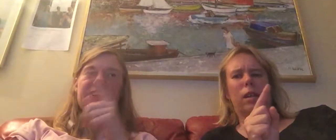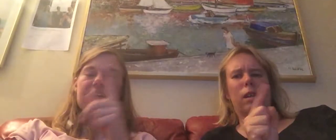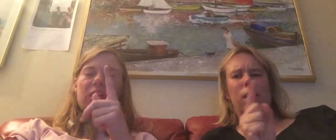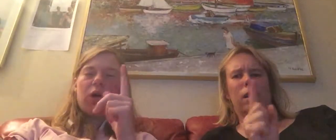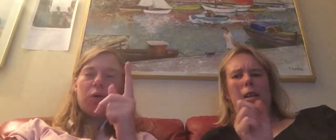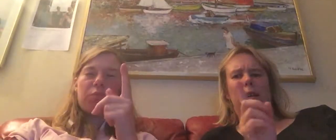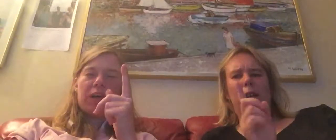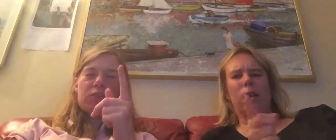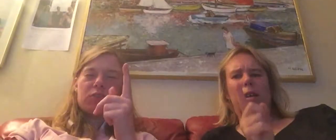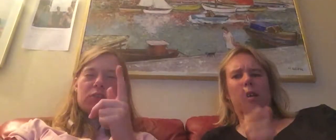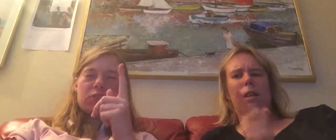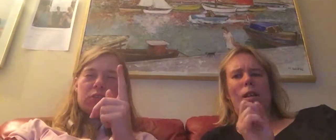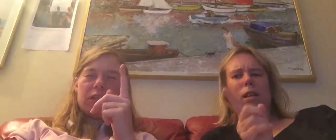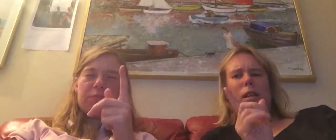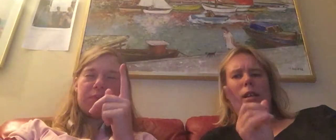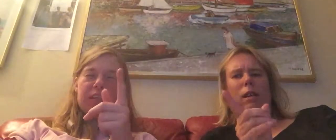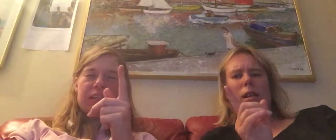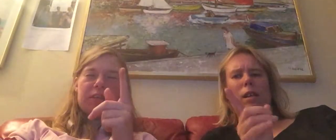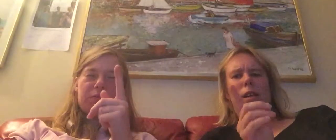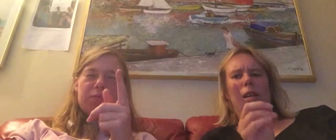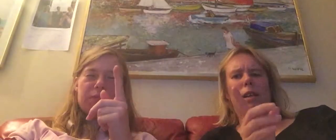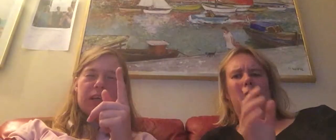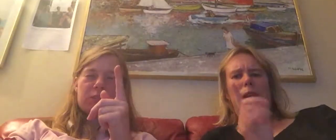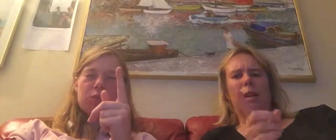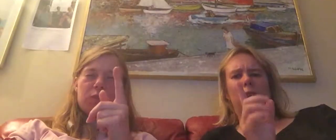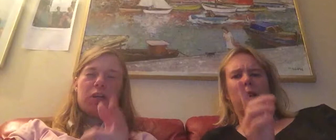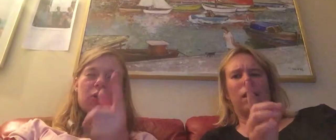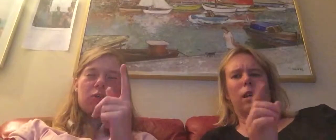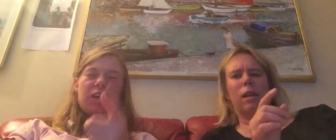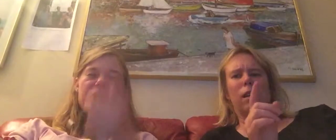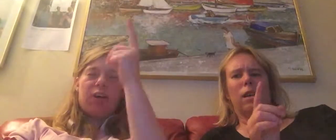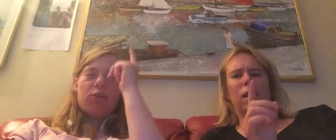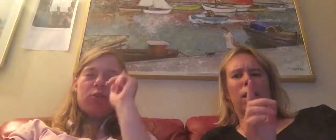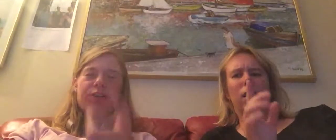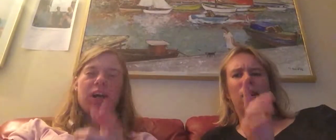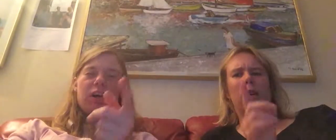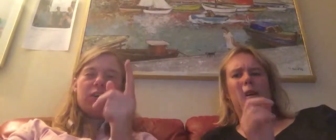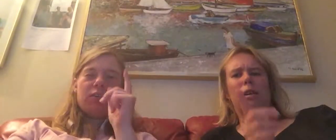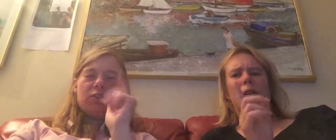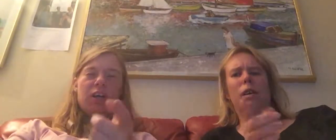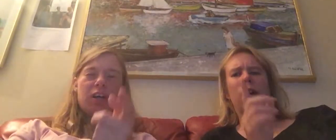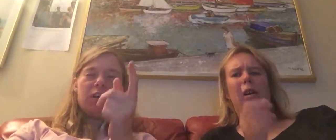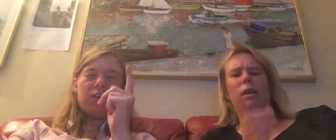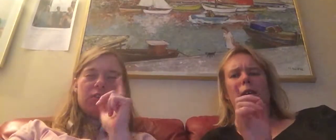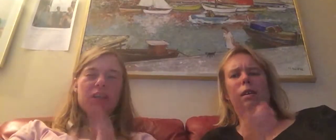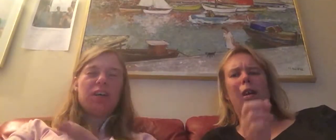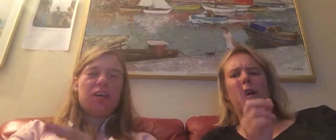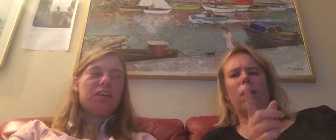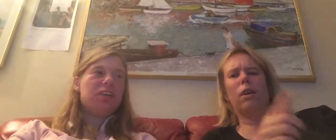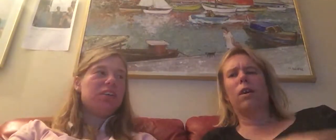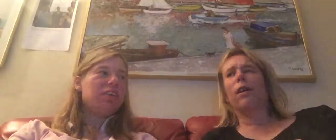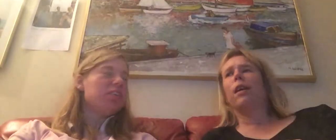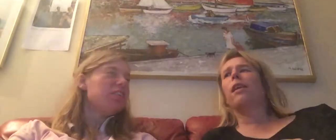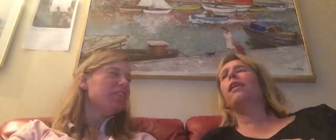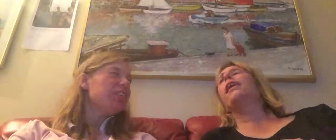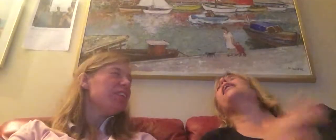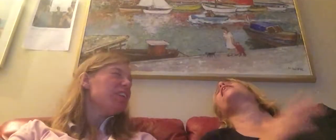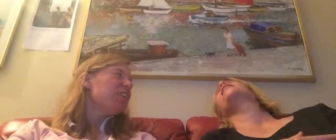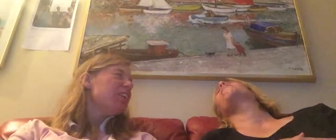Slingesvärd. Och Marcus som hjälper till med han som dog. Då är det hurra, hurra, hurra. Det är namnet med